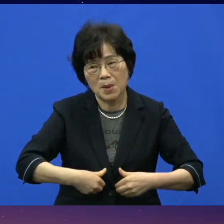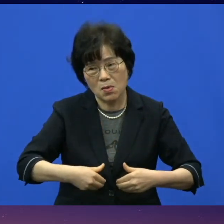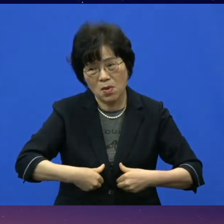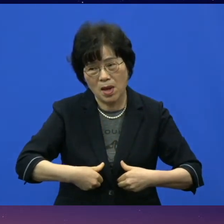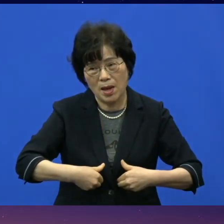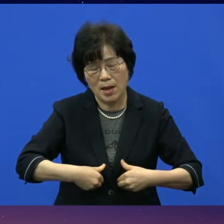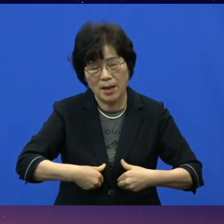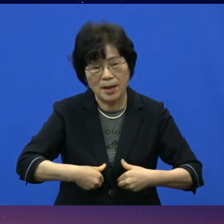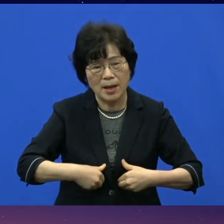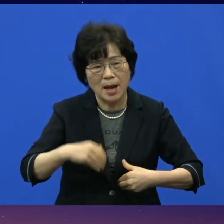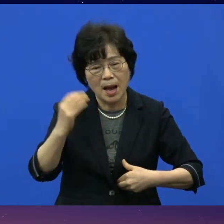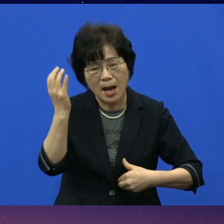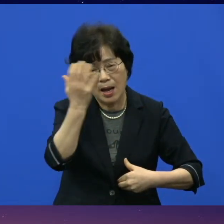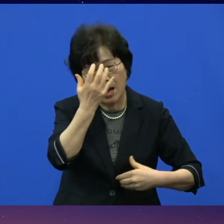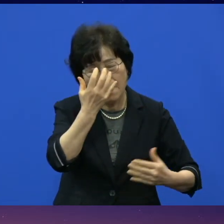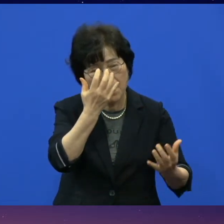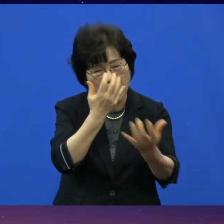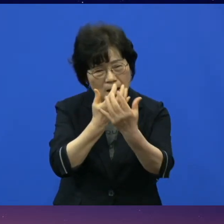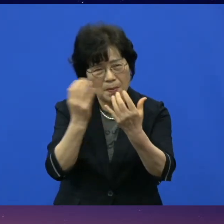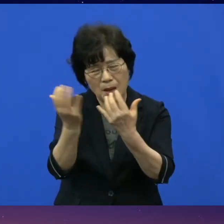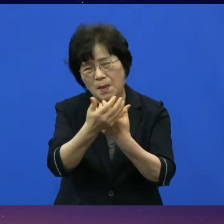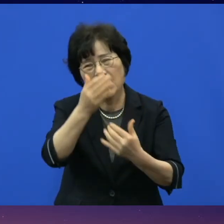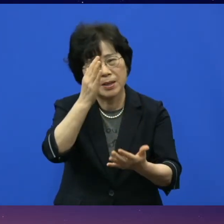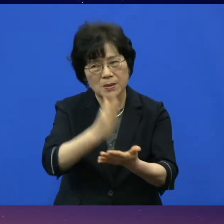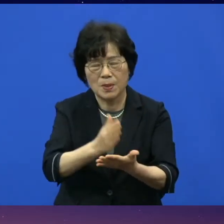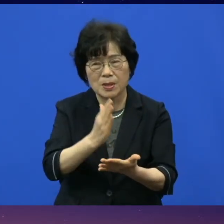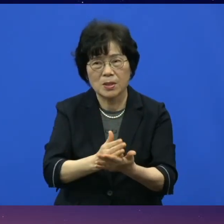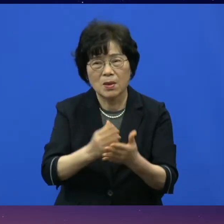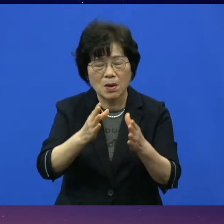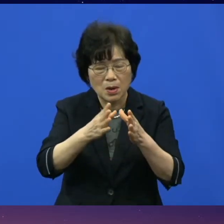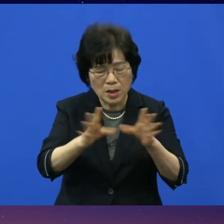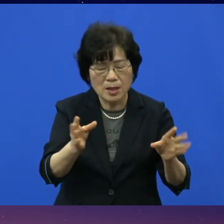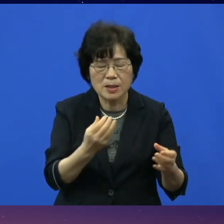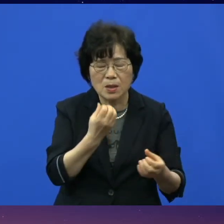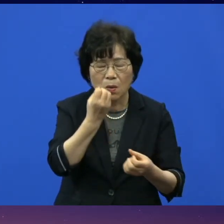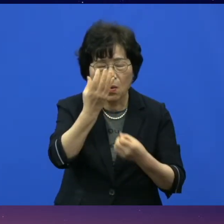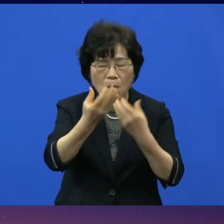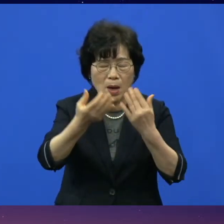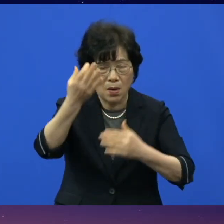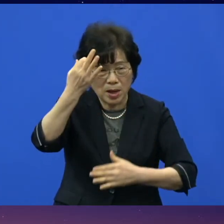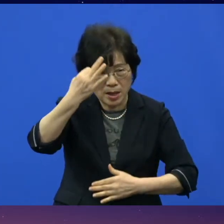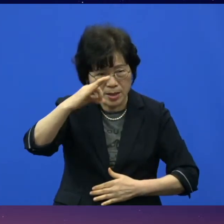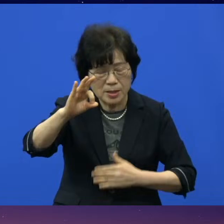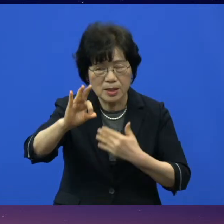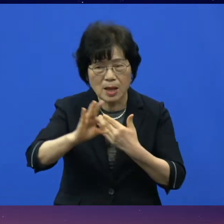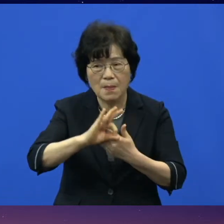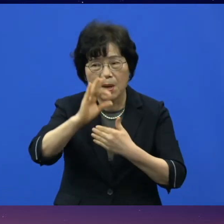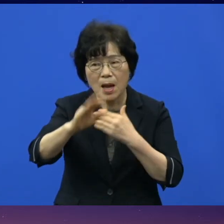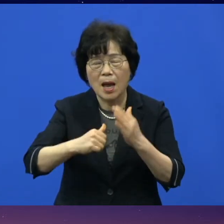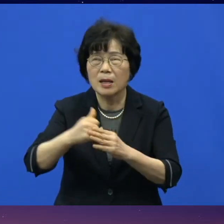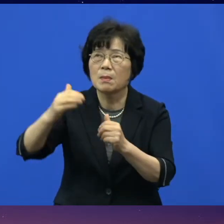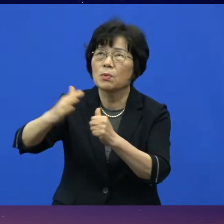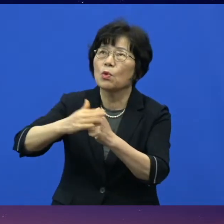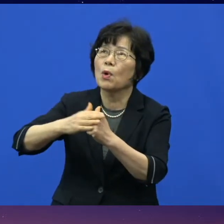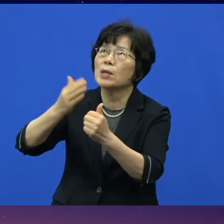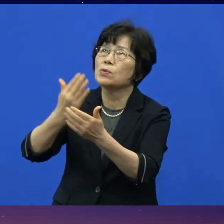말라는 거예요. 깨어진 걸 땜질하지 말라는 거예요. 깨어진 것을 고백하고 인정하고 하나님의 도우심을 구하는